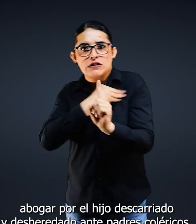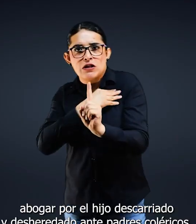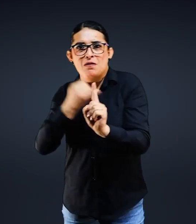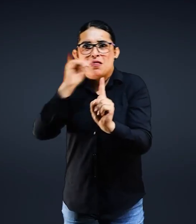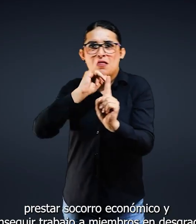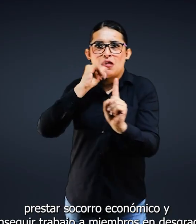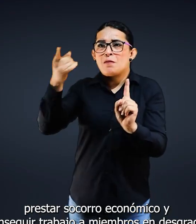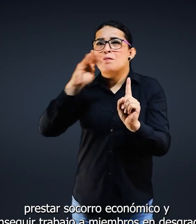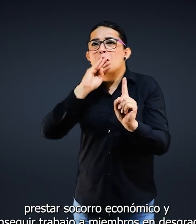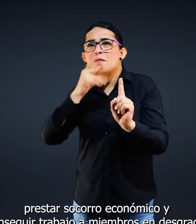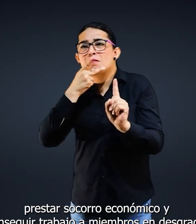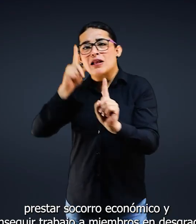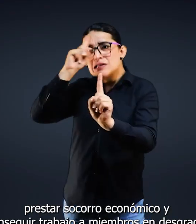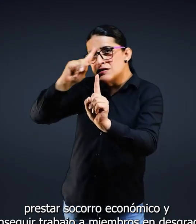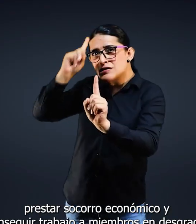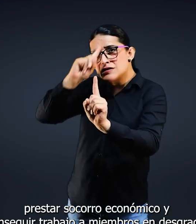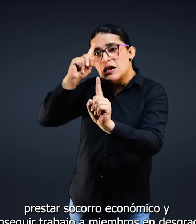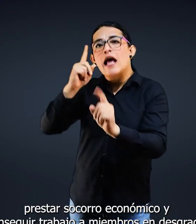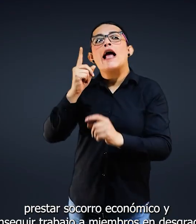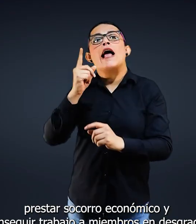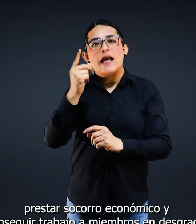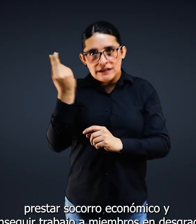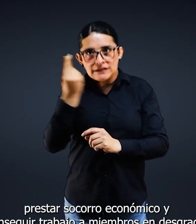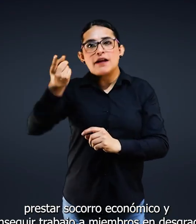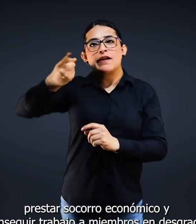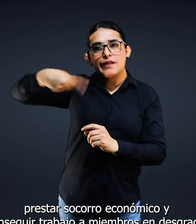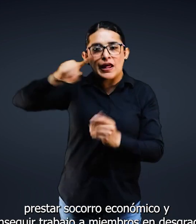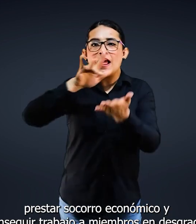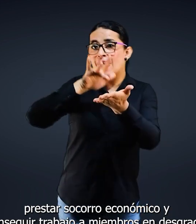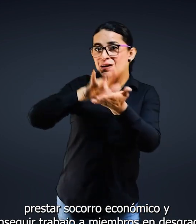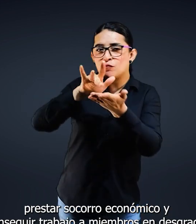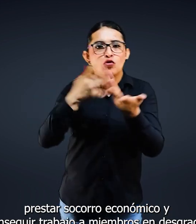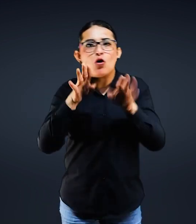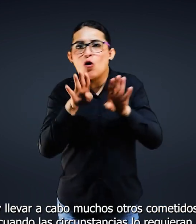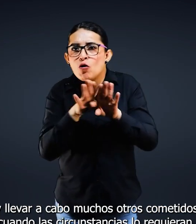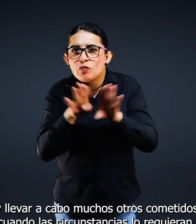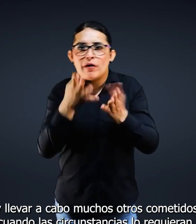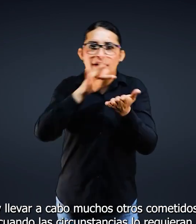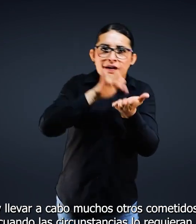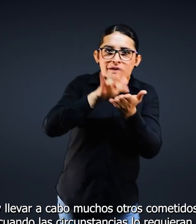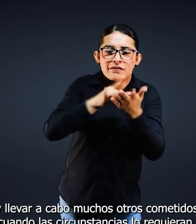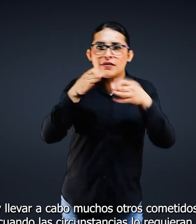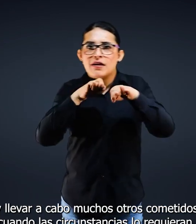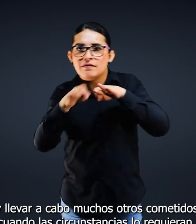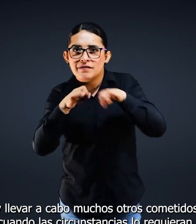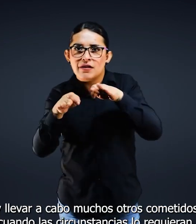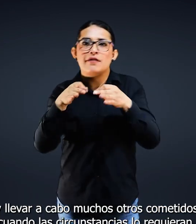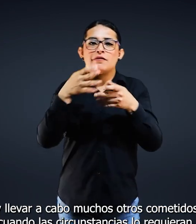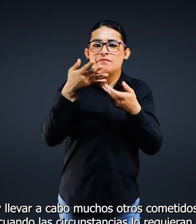coléricos, prestar socorro económico y conseguir trabajo a miembros en desgracia y llevar a cabo muchos otros cometidos cuando